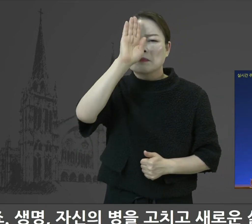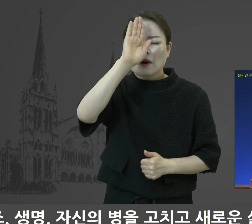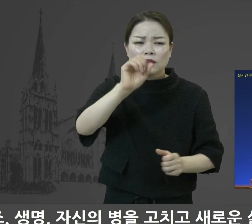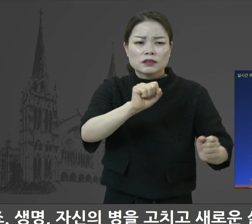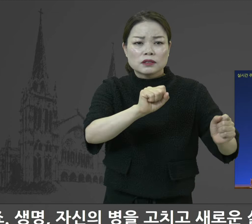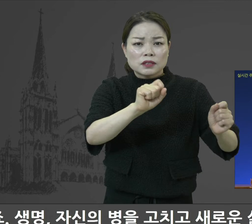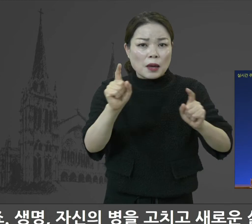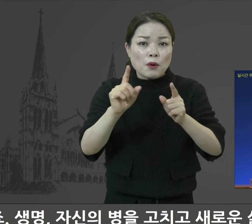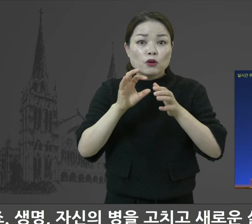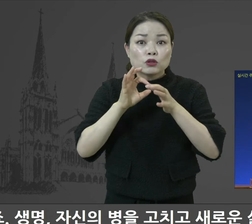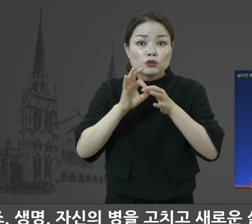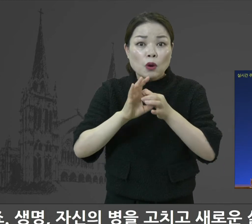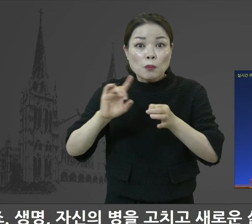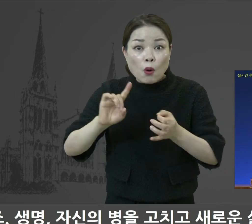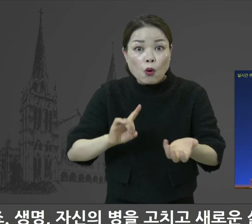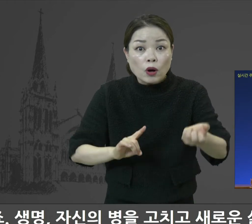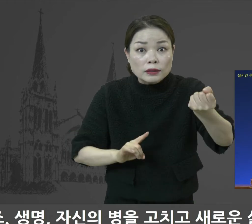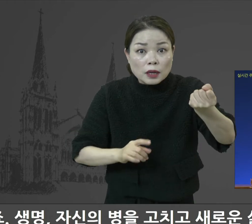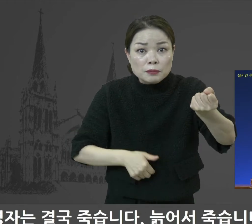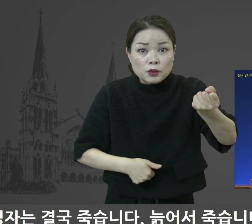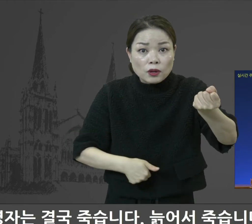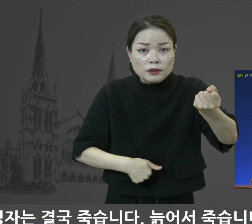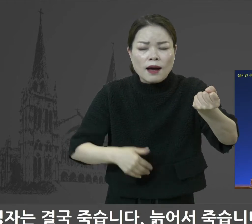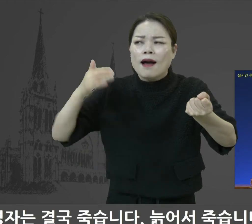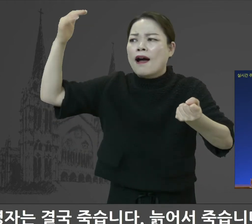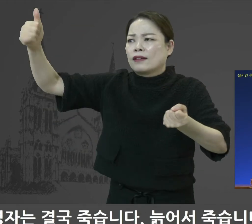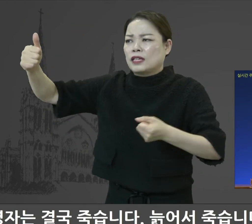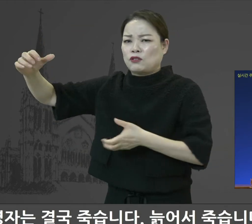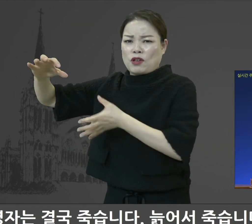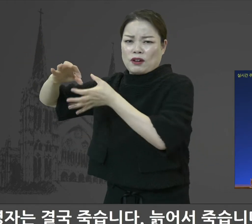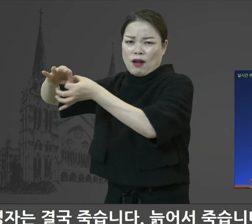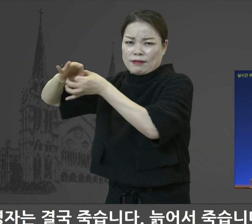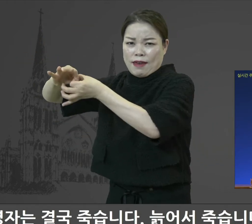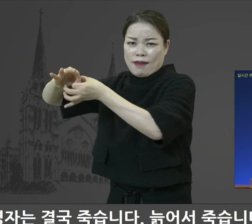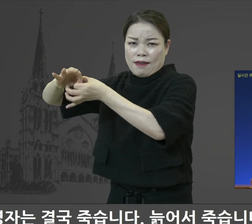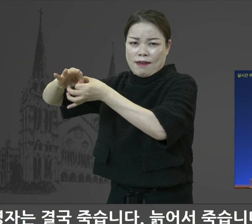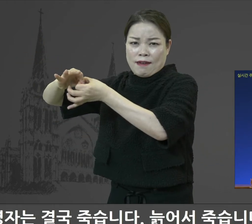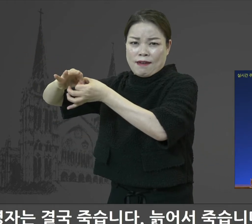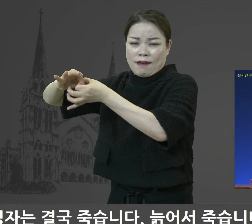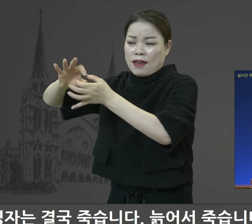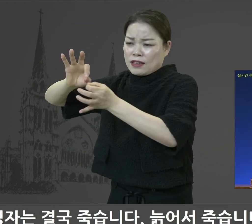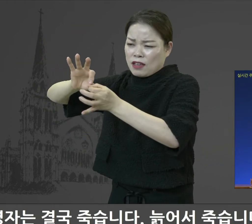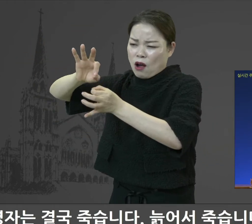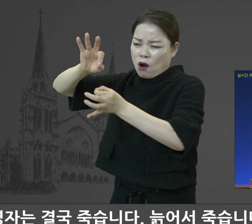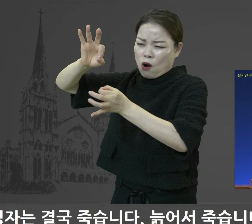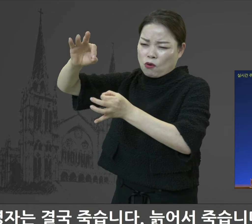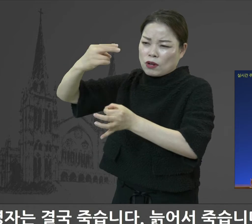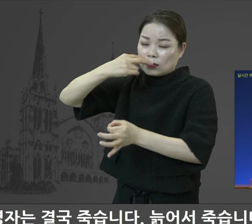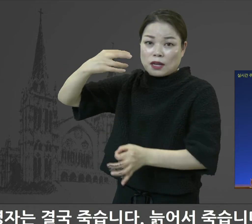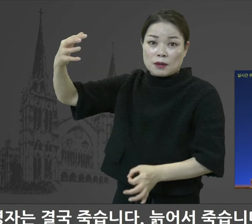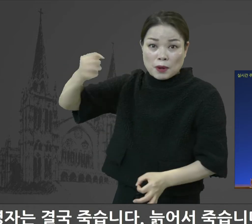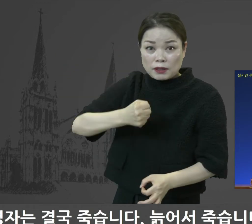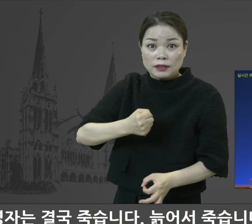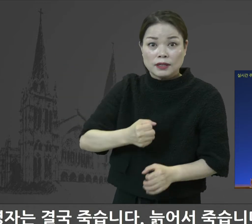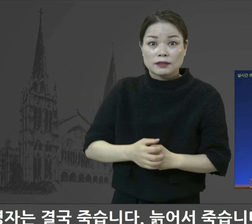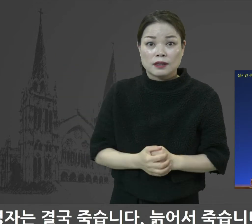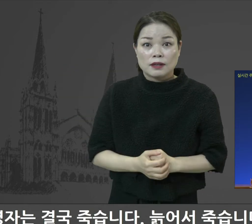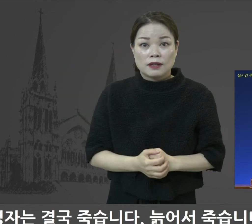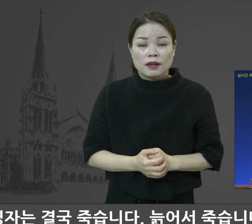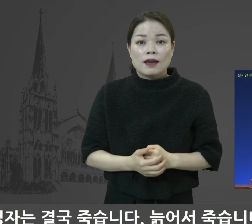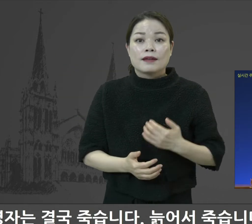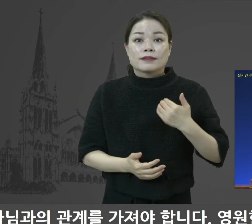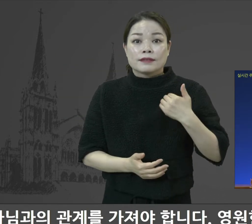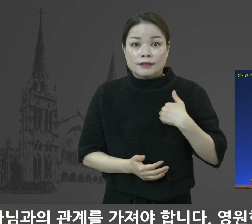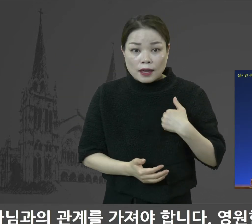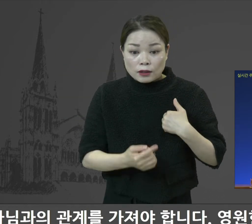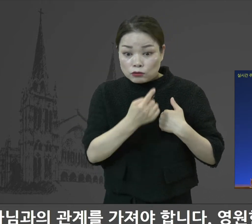것을 통해서 뭐를 가져야 되냐면 하나님과의 관계를 가져야죠. 영원한 생명을 가져야죠. 그래서